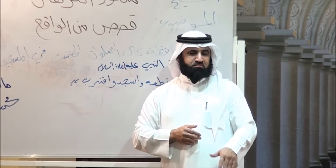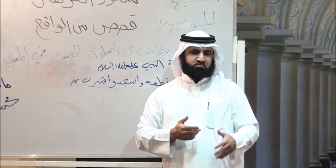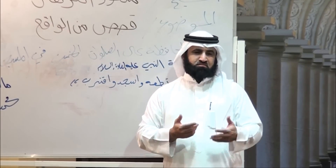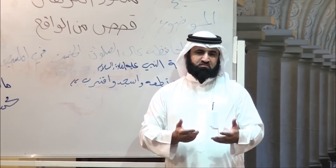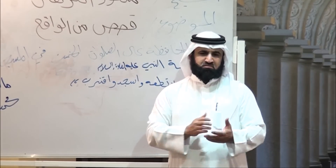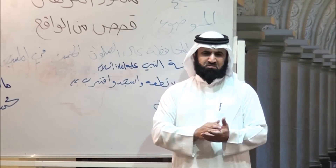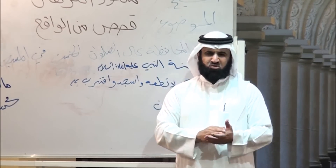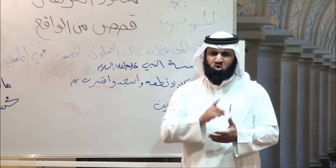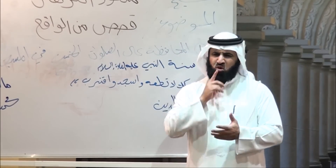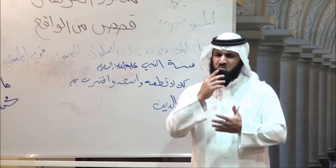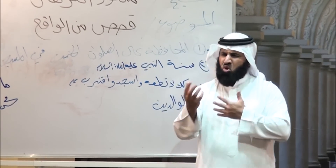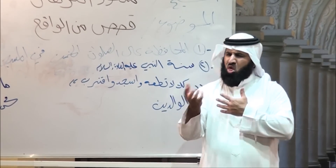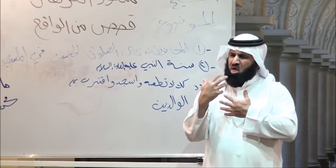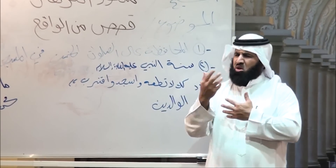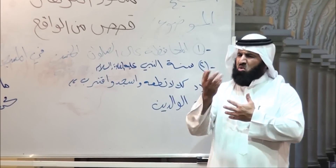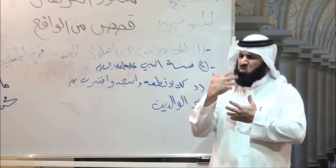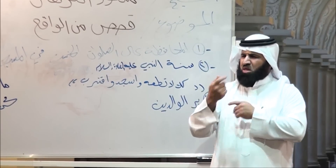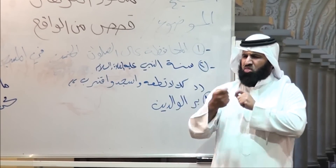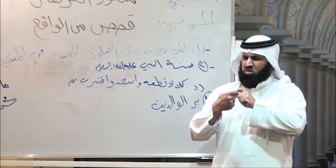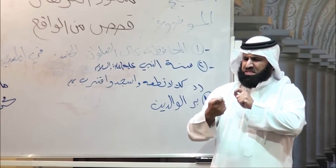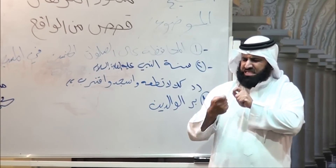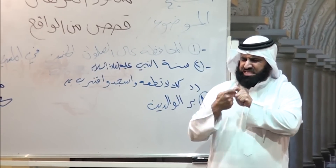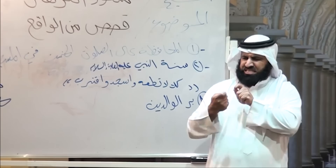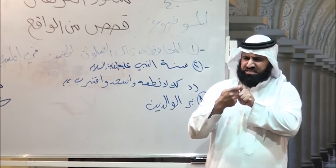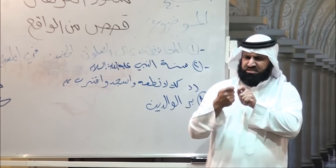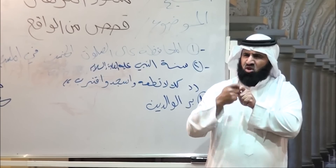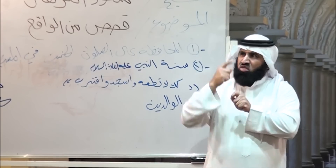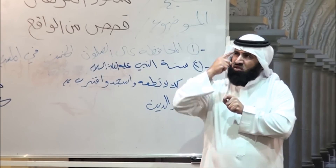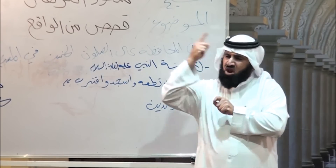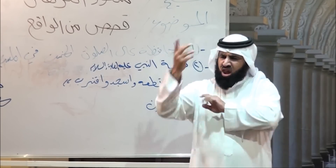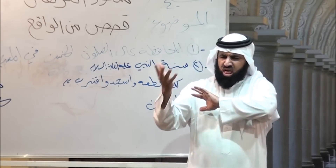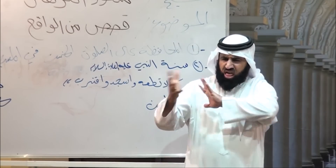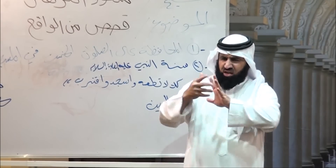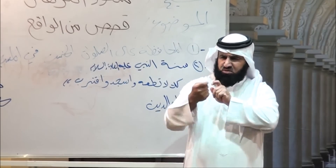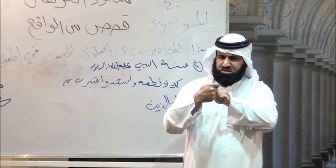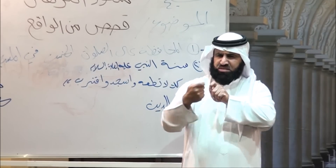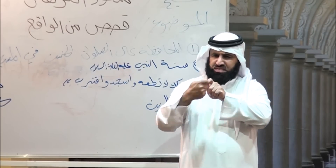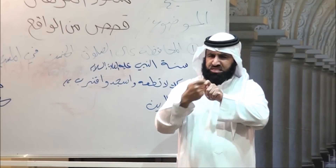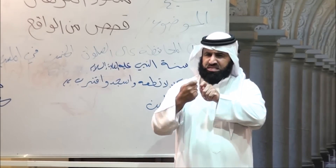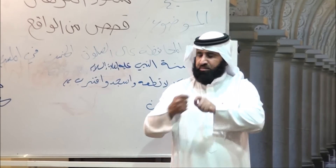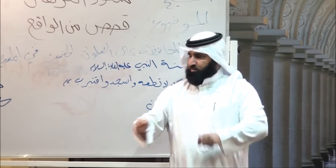قال: فبدأت تعلمني وتذكرني بالله،